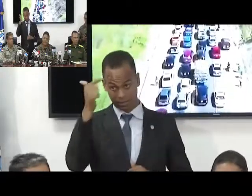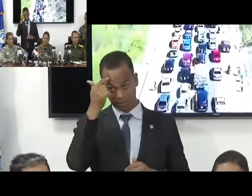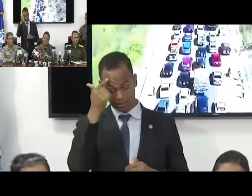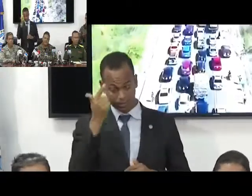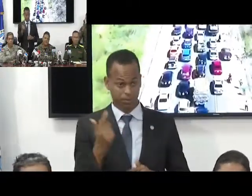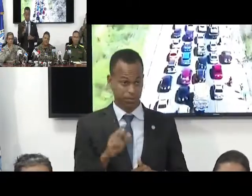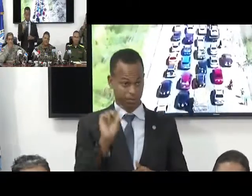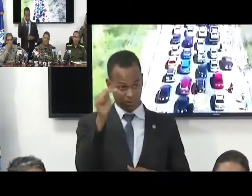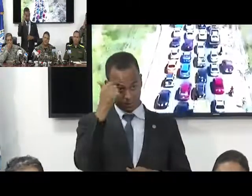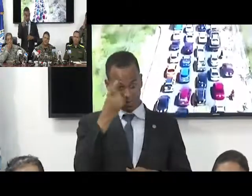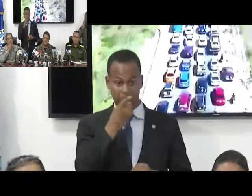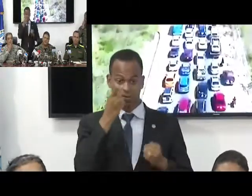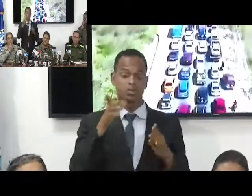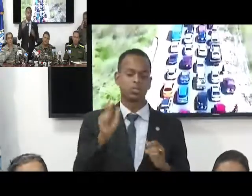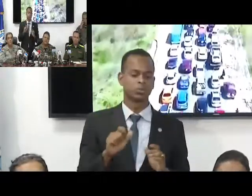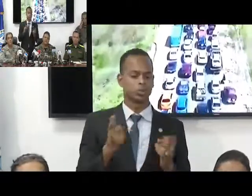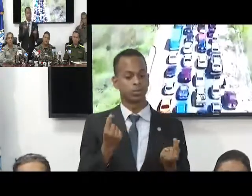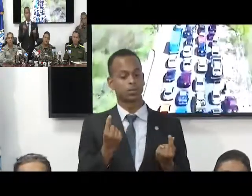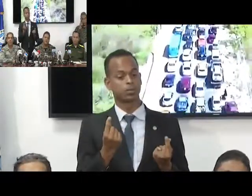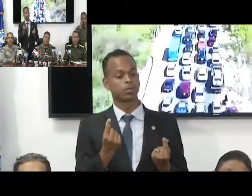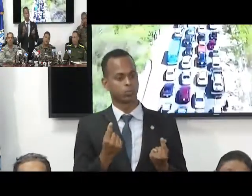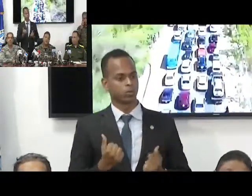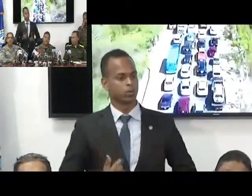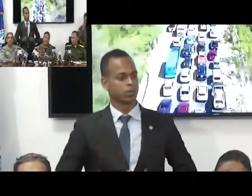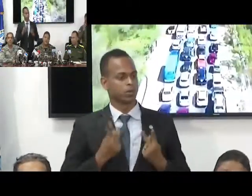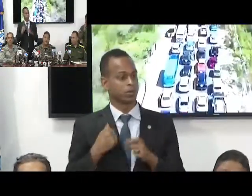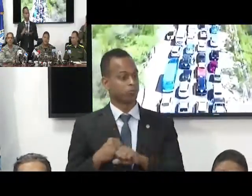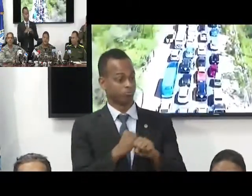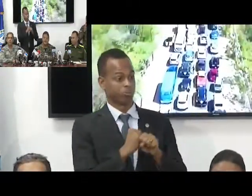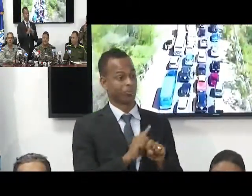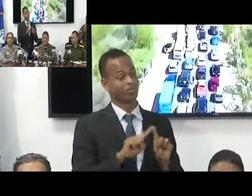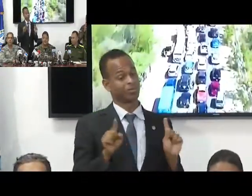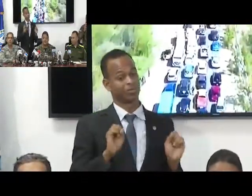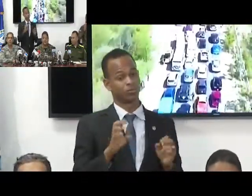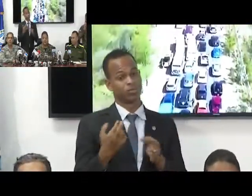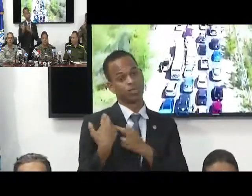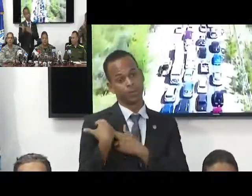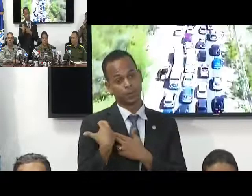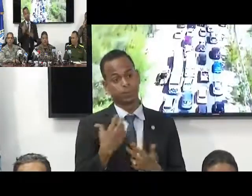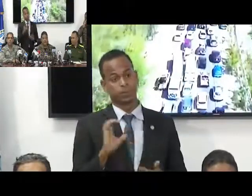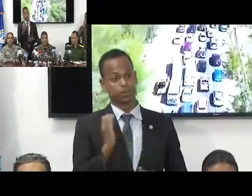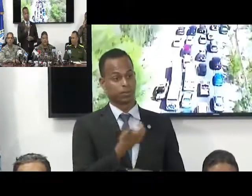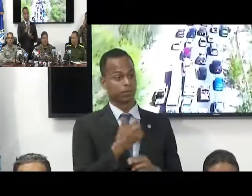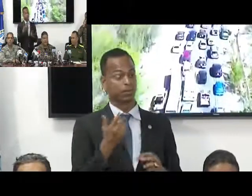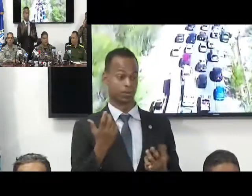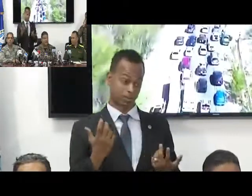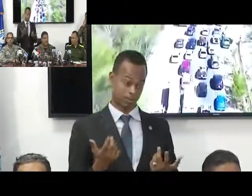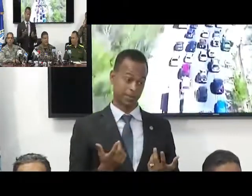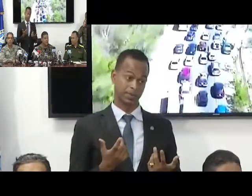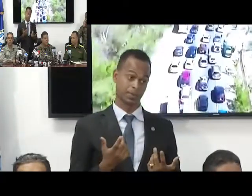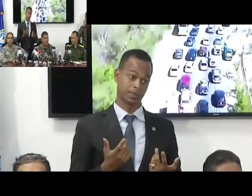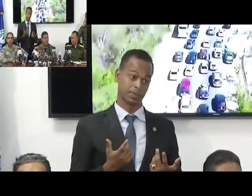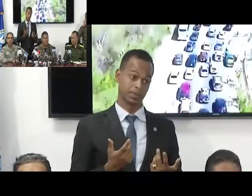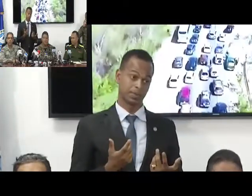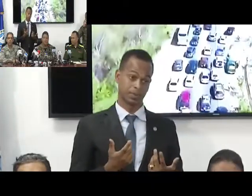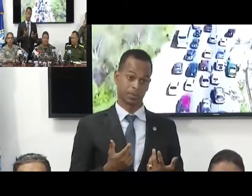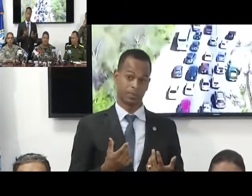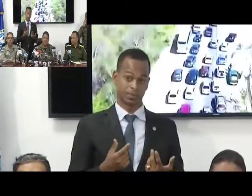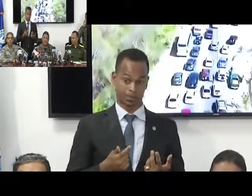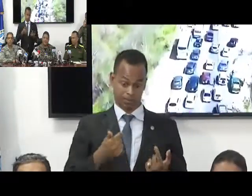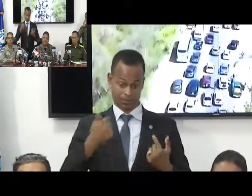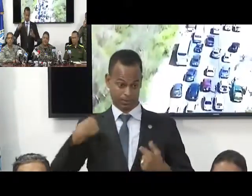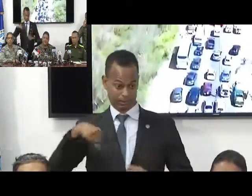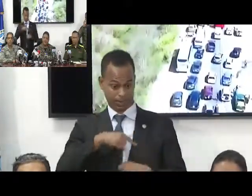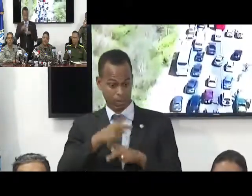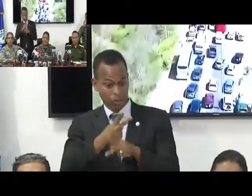el ánimo del Estado Dominicano es proteger vida. Lo único que hay una responsabilidad, y nuestro logo lo dice, no basta con